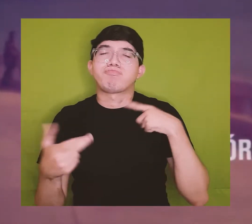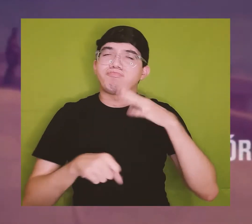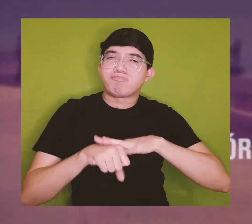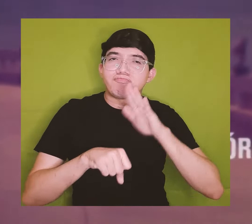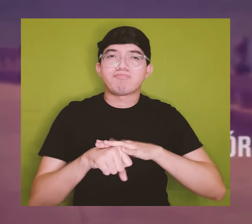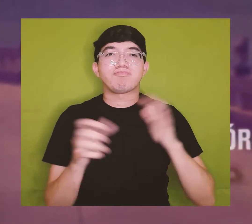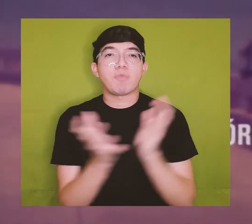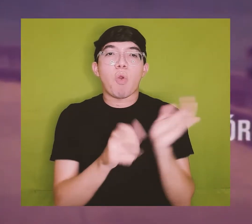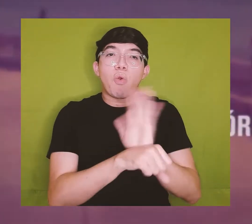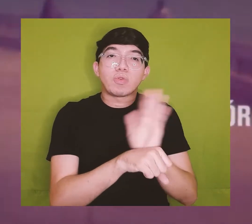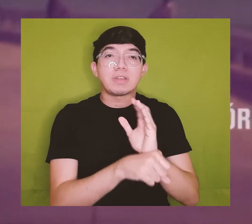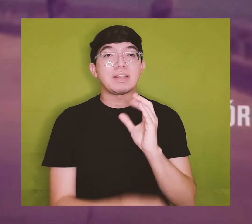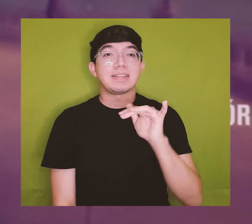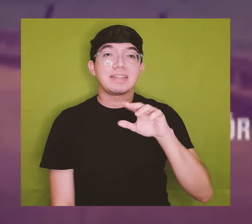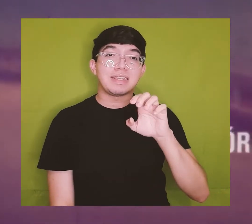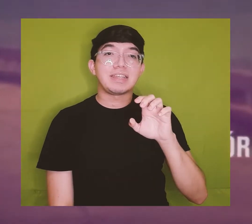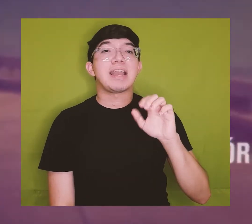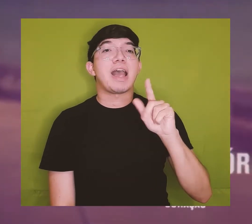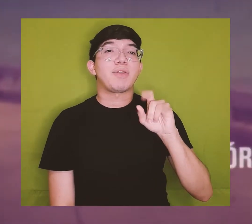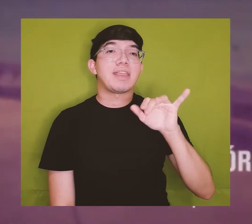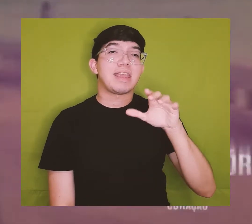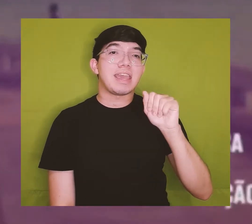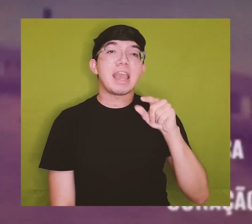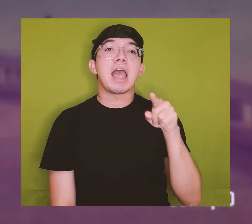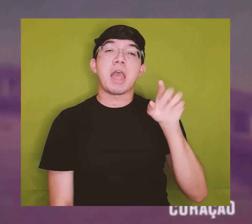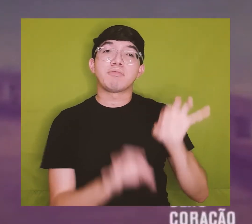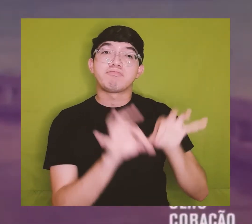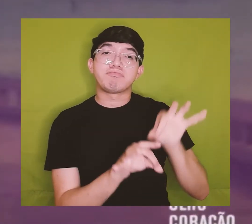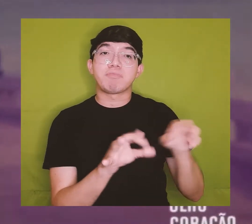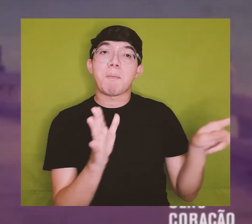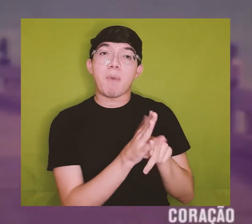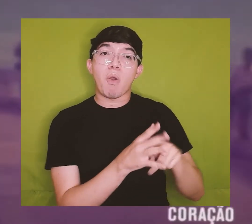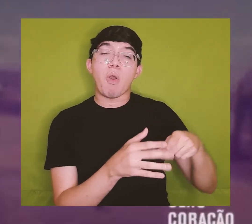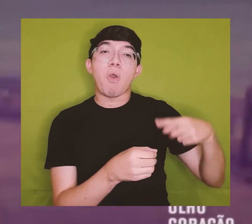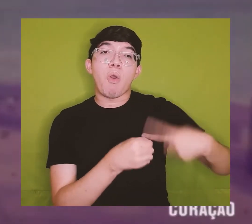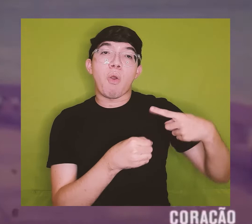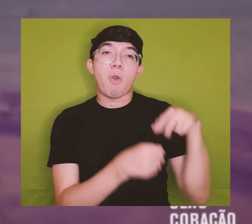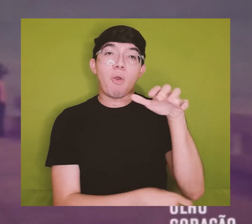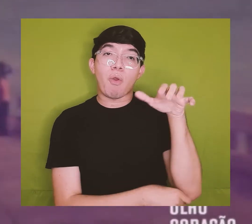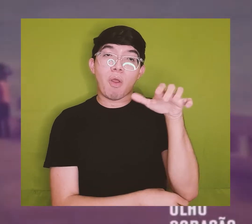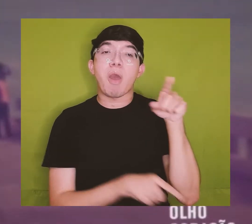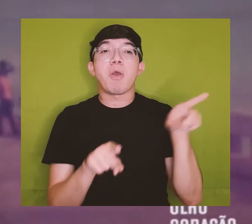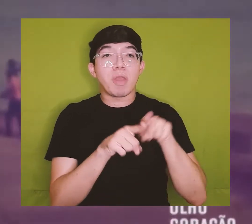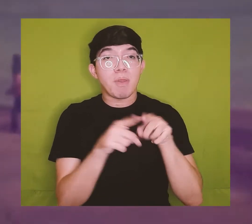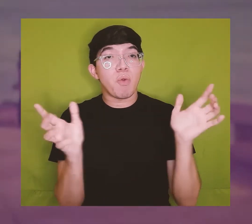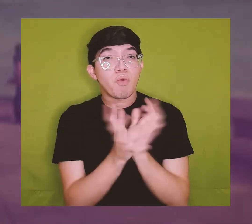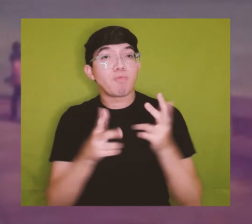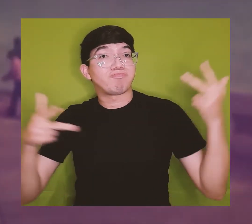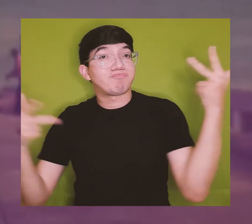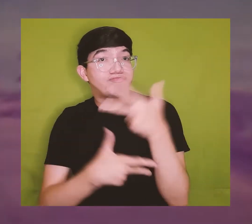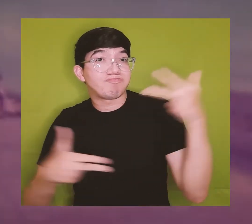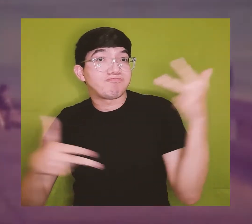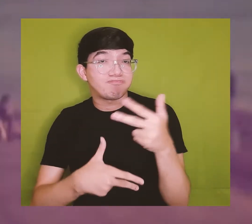que acontece na zona metropolitana de Fortaleza, em Caucaia. E lá também faço parte do coletivo Aldeia Hip Hop, que é uma